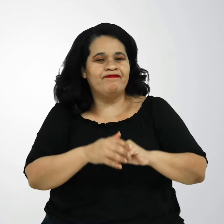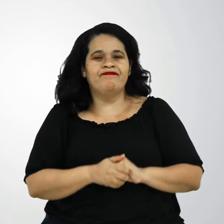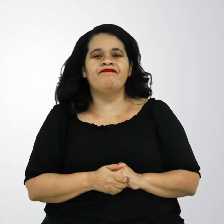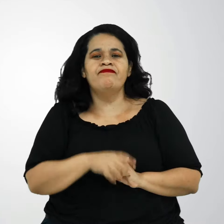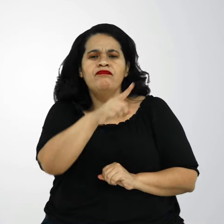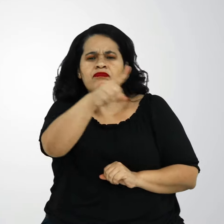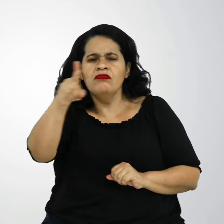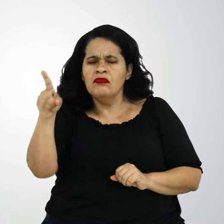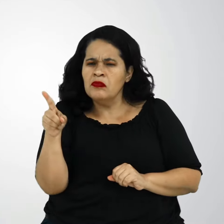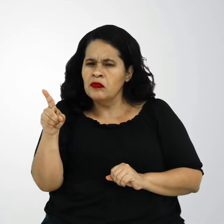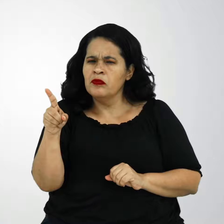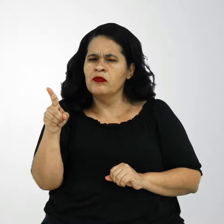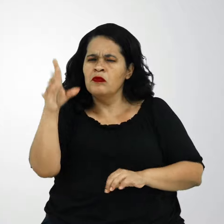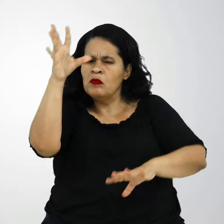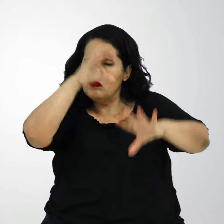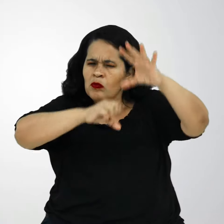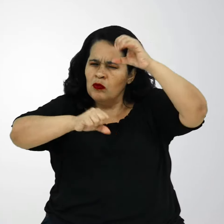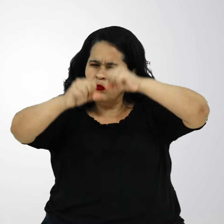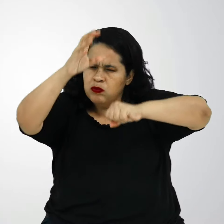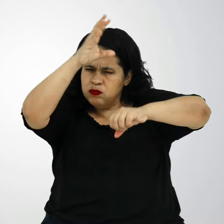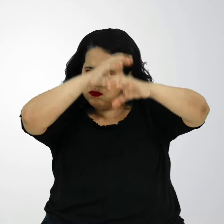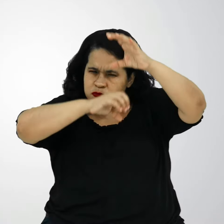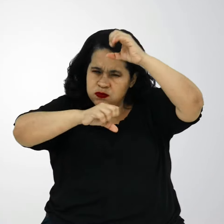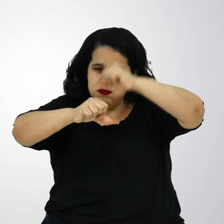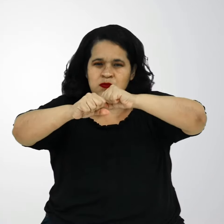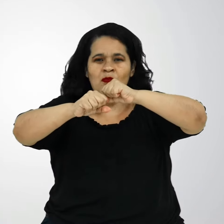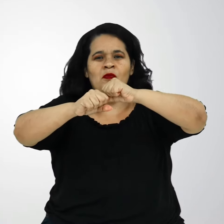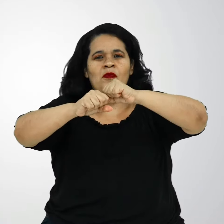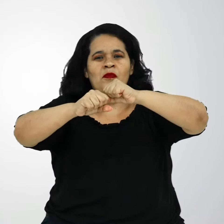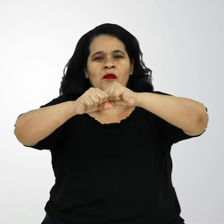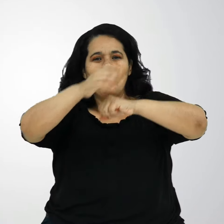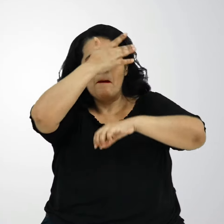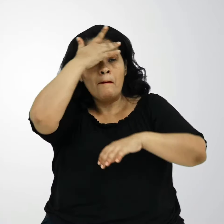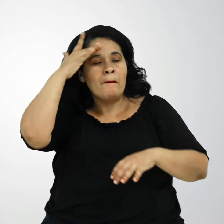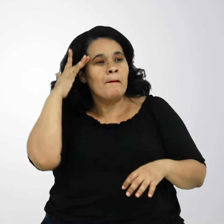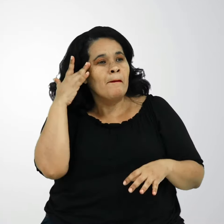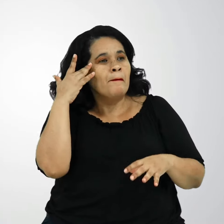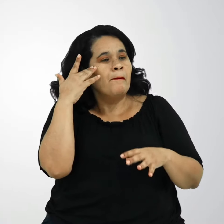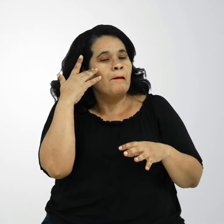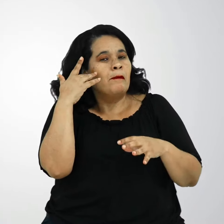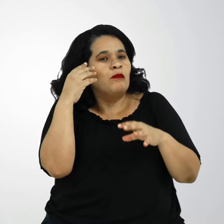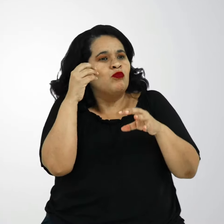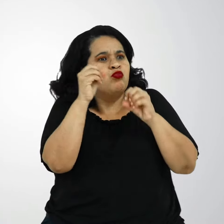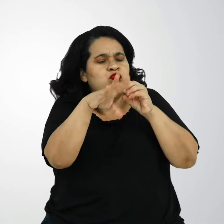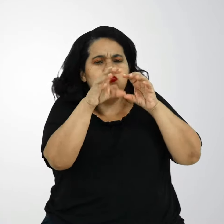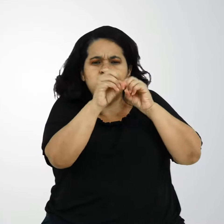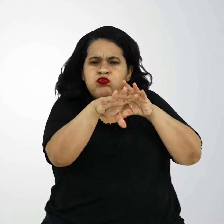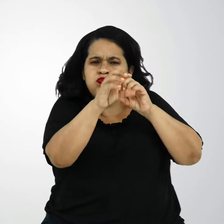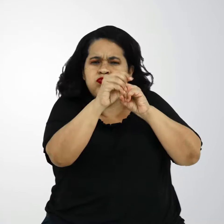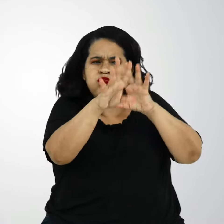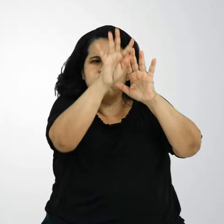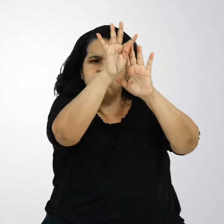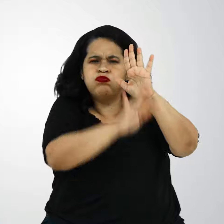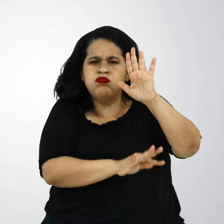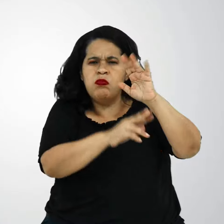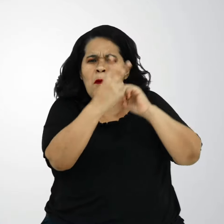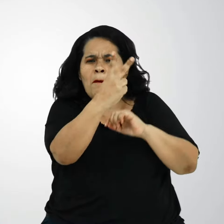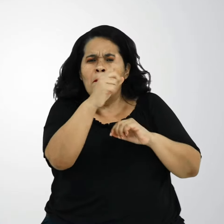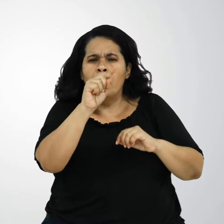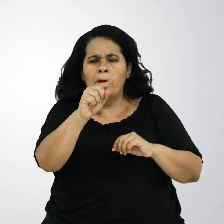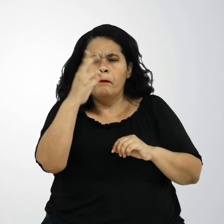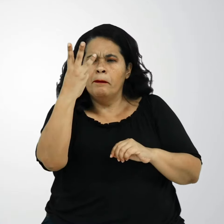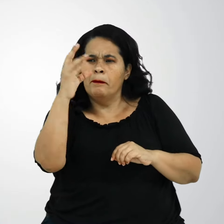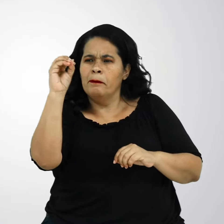você tem ouvido, aprendido, pessoas explicando sobre esses textos, né, sobre as 2.300 tardes